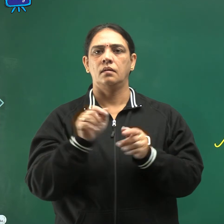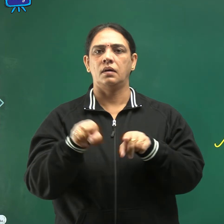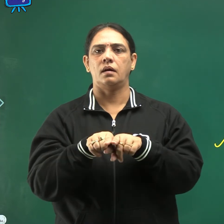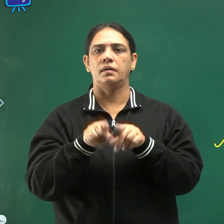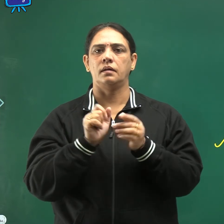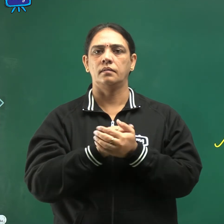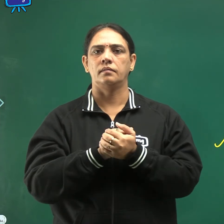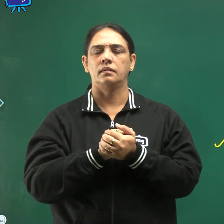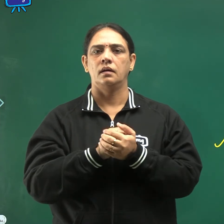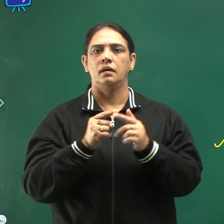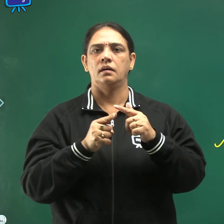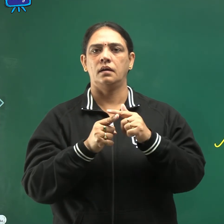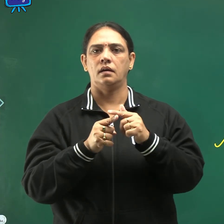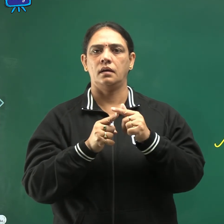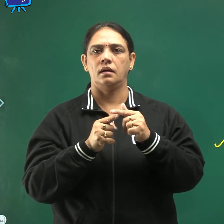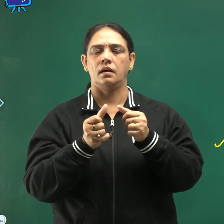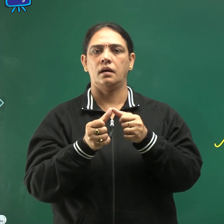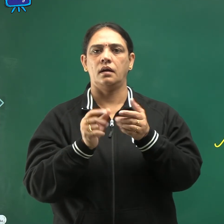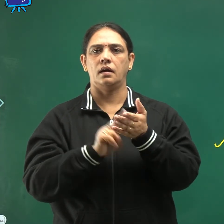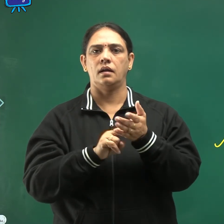बराबर टेन थीटा।